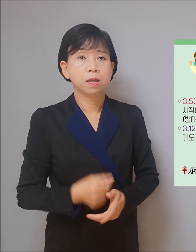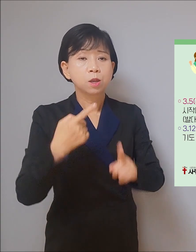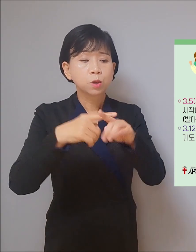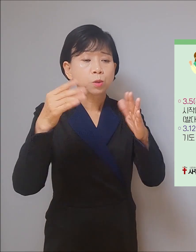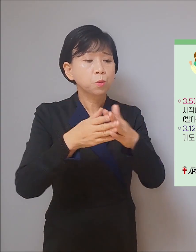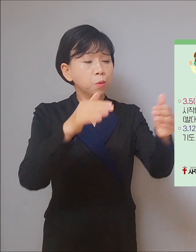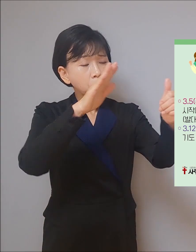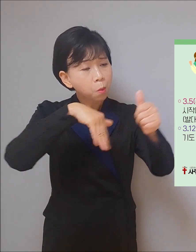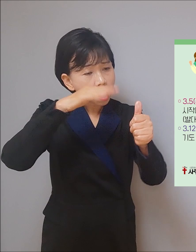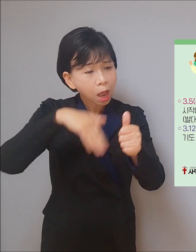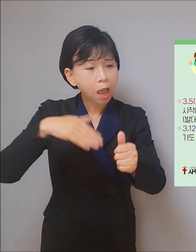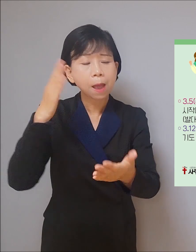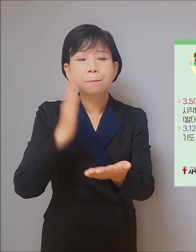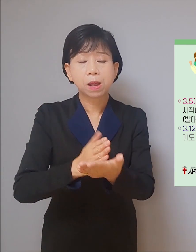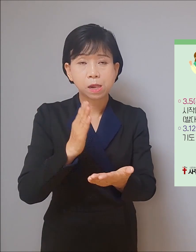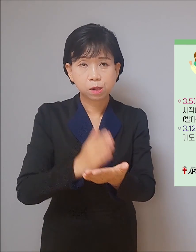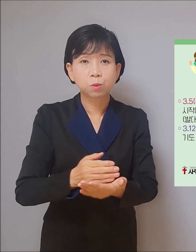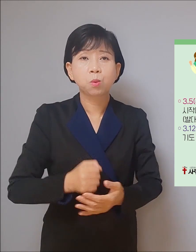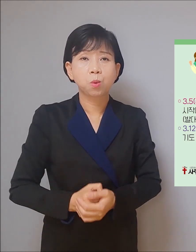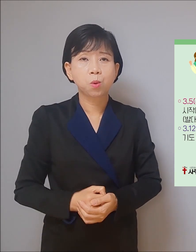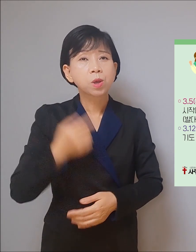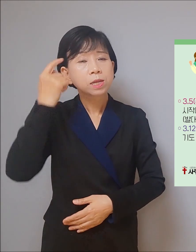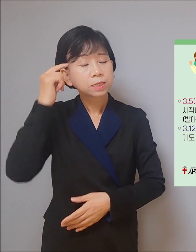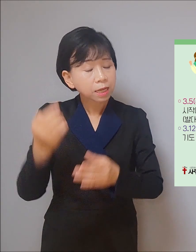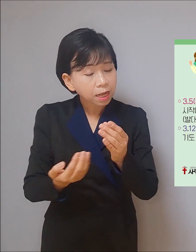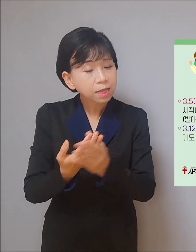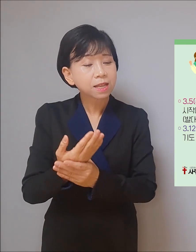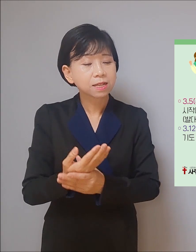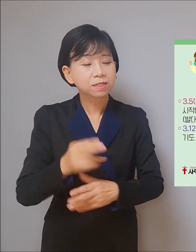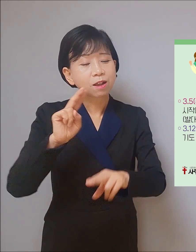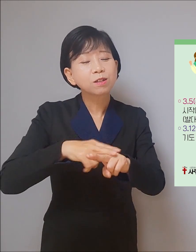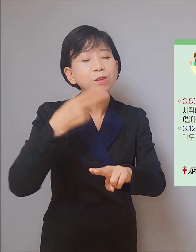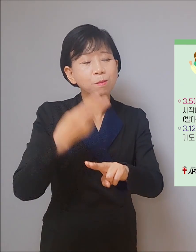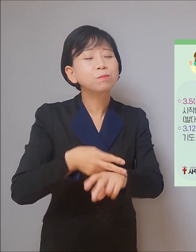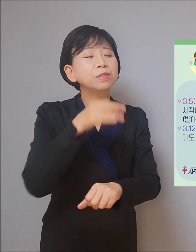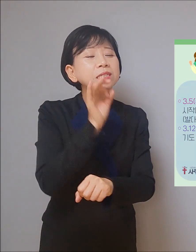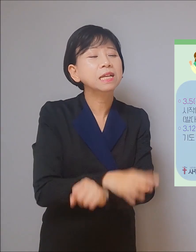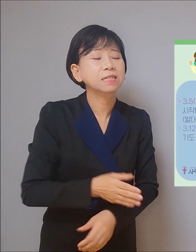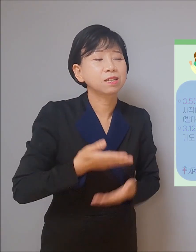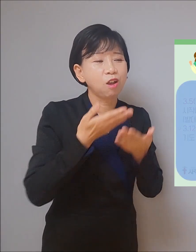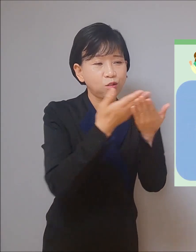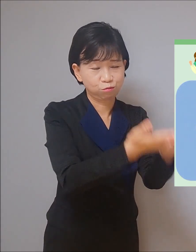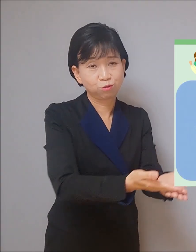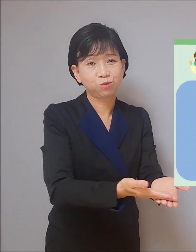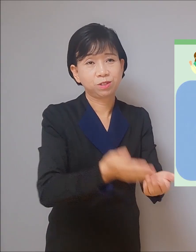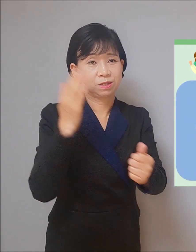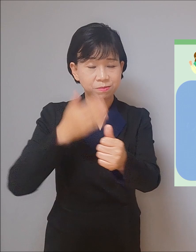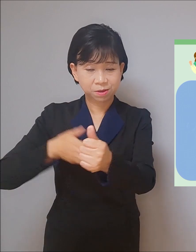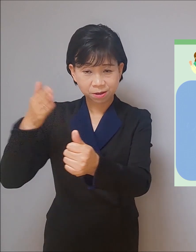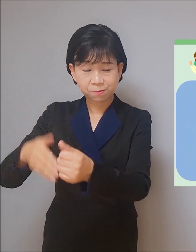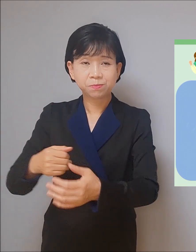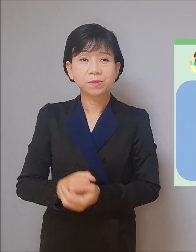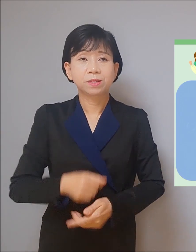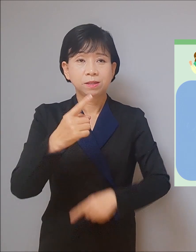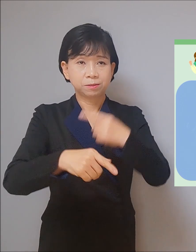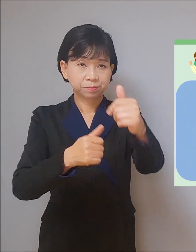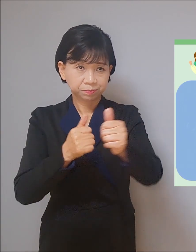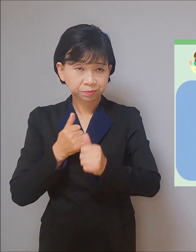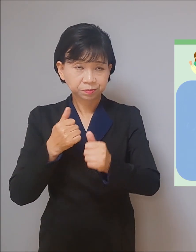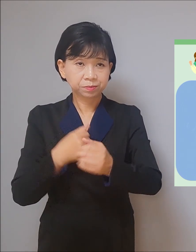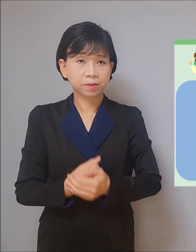하지 말고 생각나서 하나 샀어. 이렇게 꼭 말씀해 주시면 되겠습니다. 다 함께 따라해